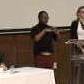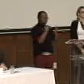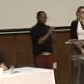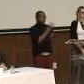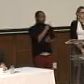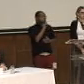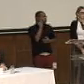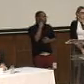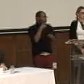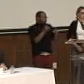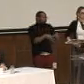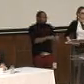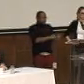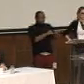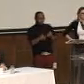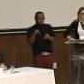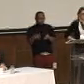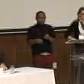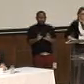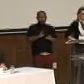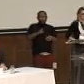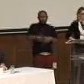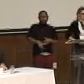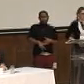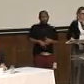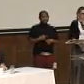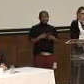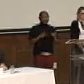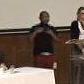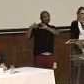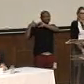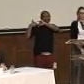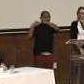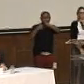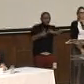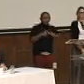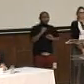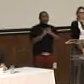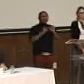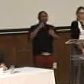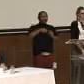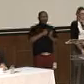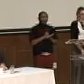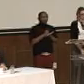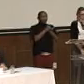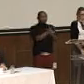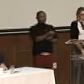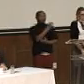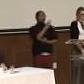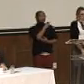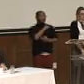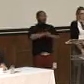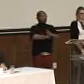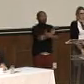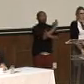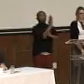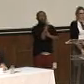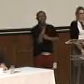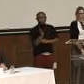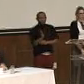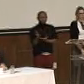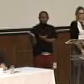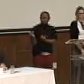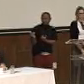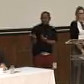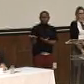mas para a gente trazer aquilo que é a tradição dos institutos, ofertar ensino médio integrado, formando profissionais, dando oportunidade a jovens e